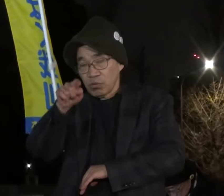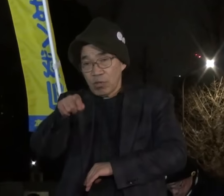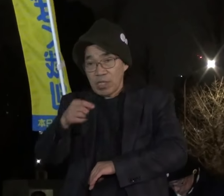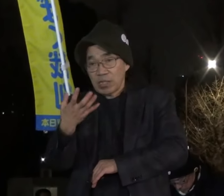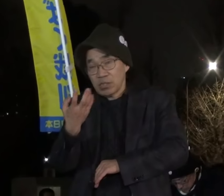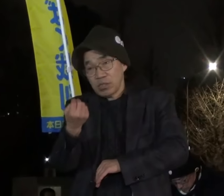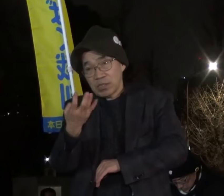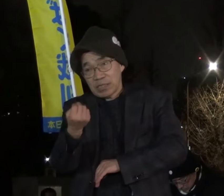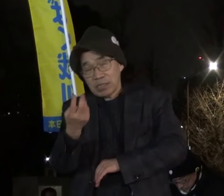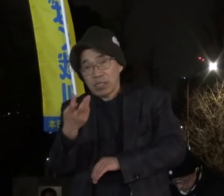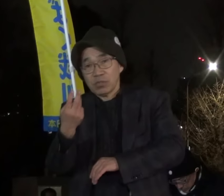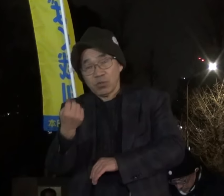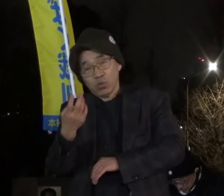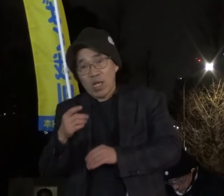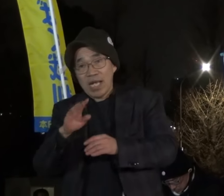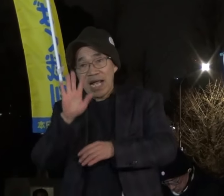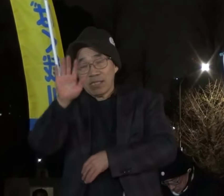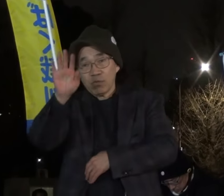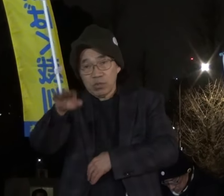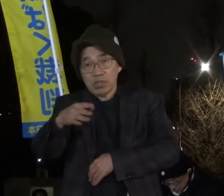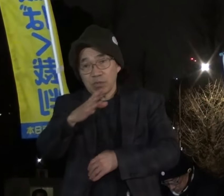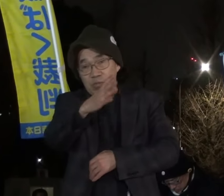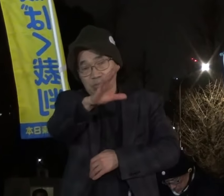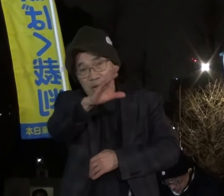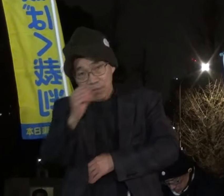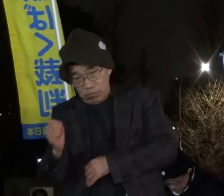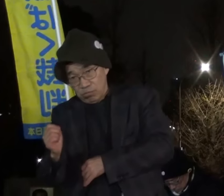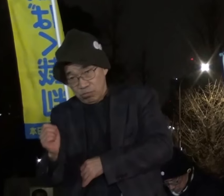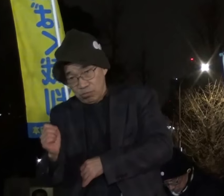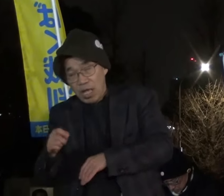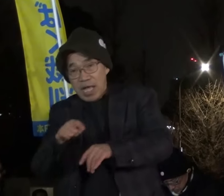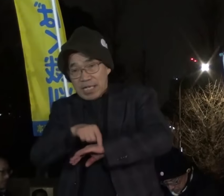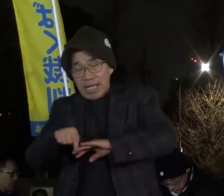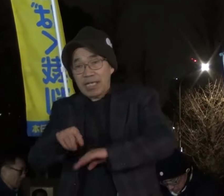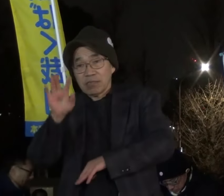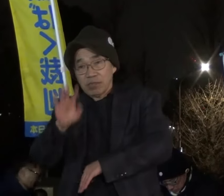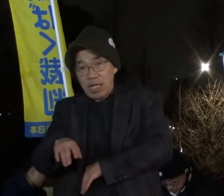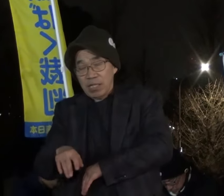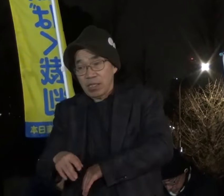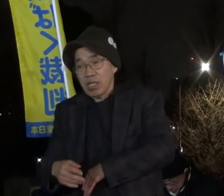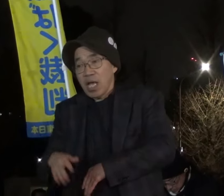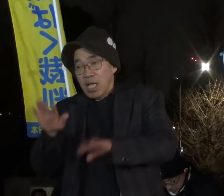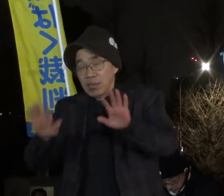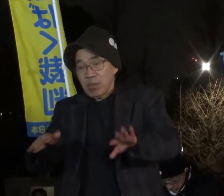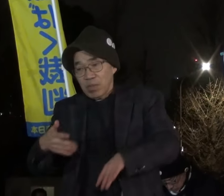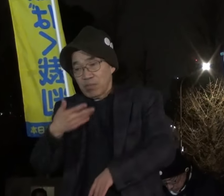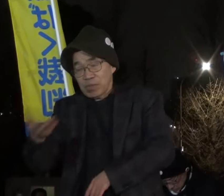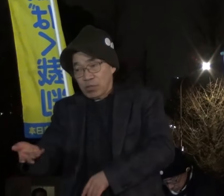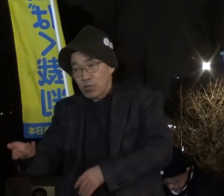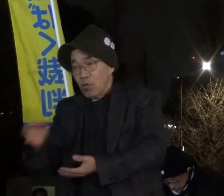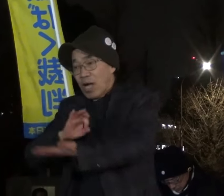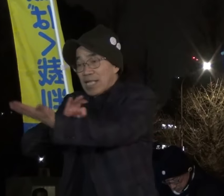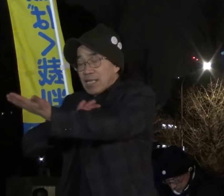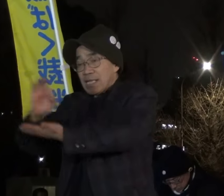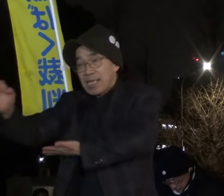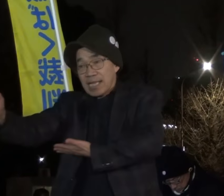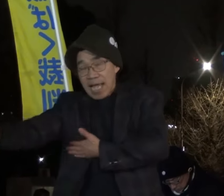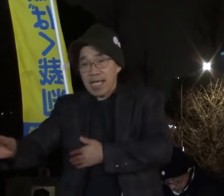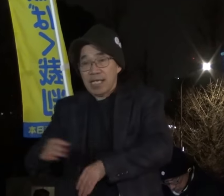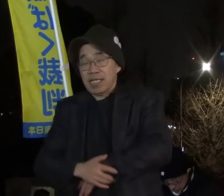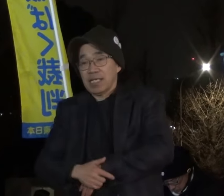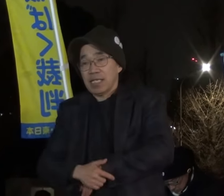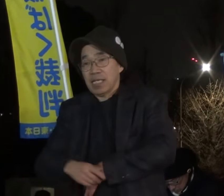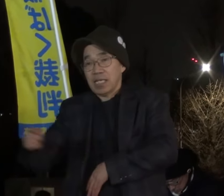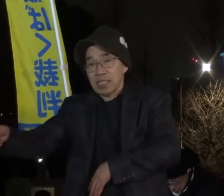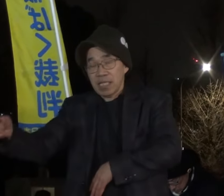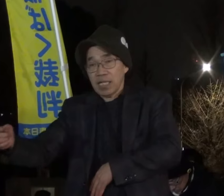という計画があるそのような状況になっています。今でも水を買って野菜を取り寄せて食べている。自分には内